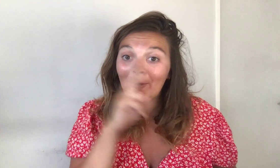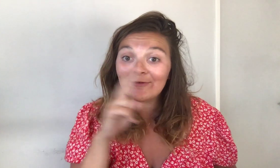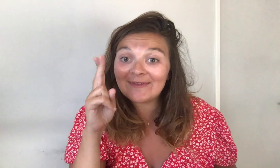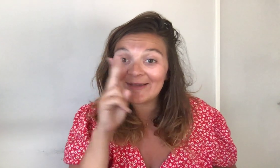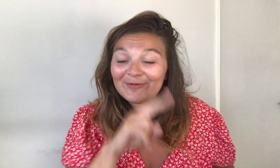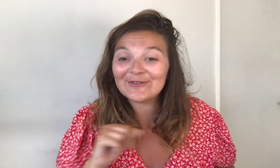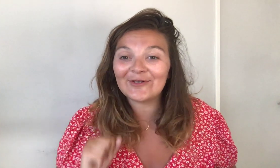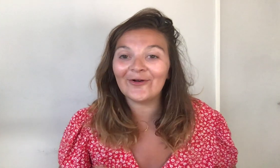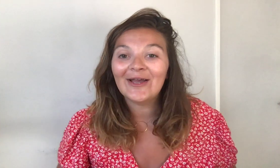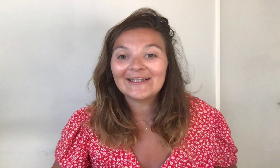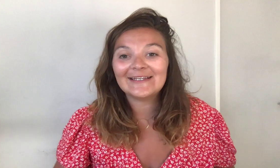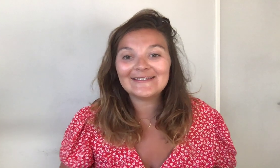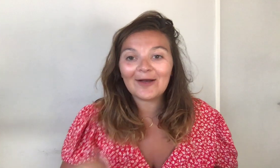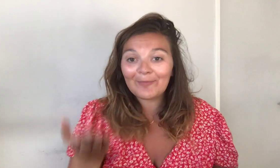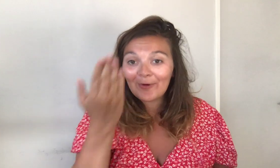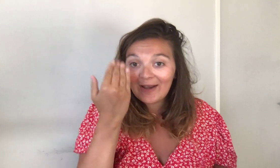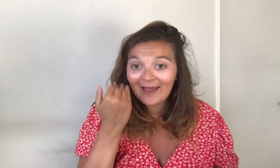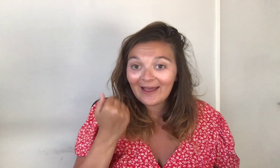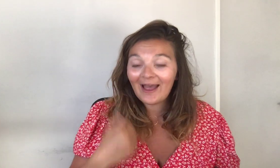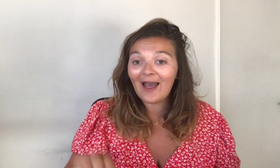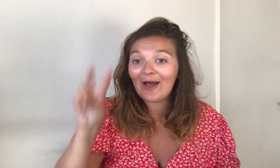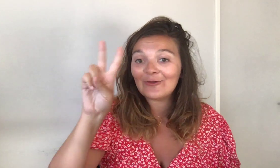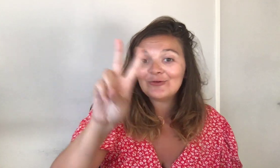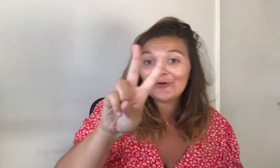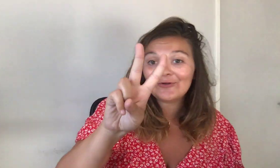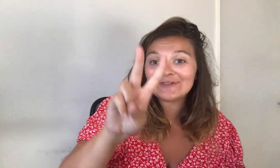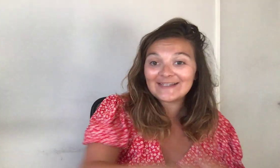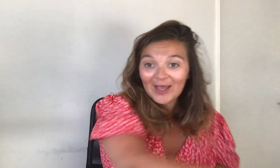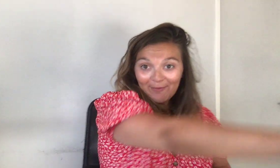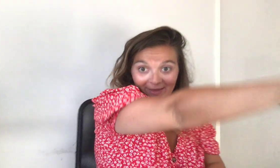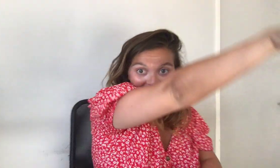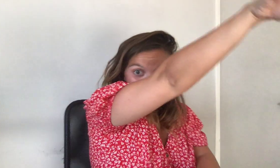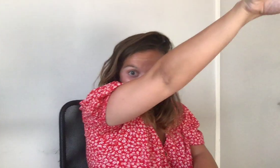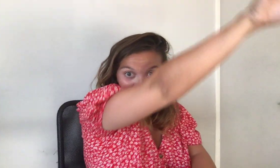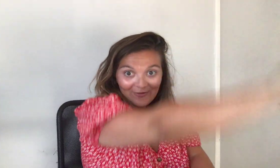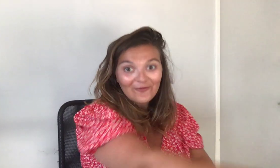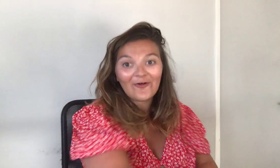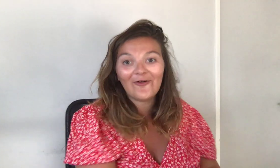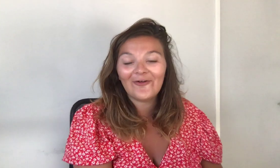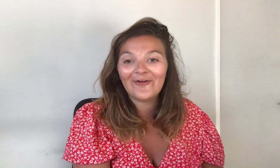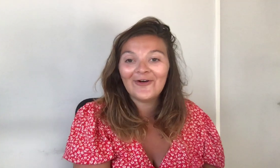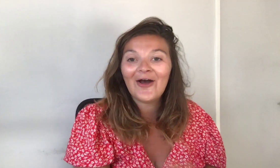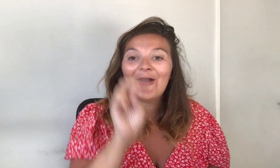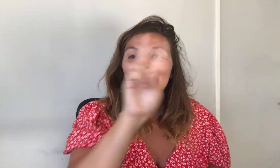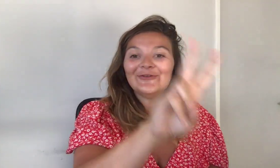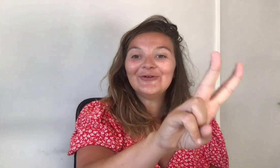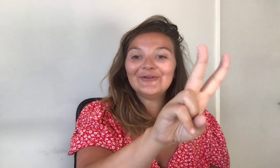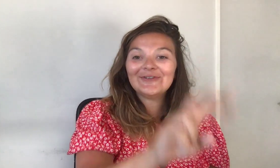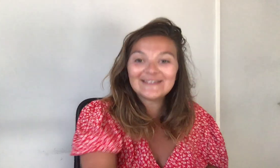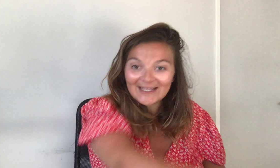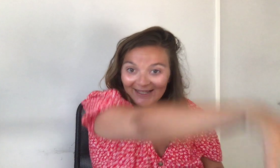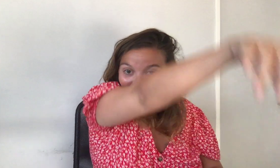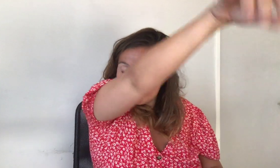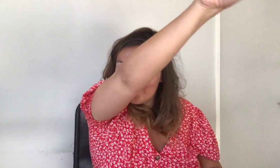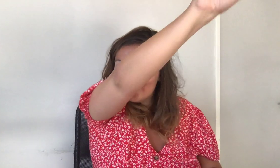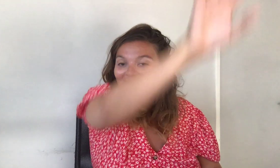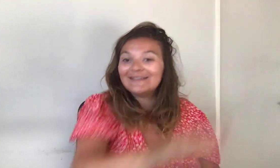tellement amusant qu'ils appelèrent un deuxième éléphant. Deux éléphants qui